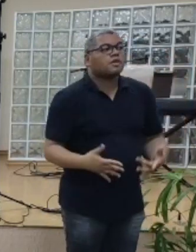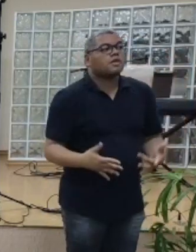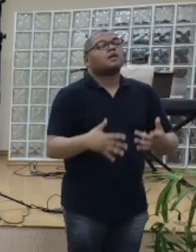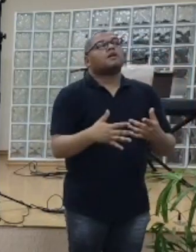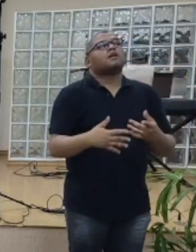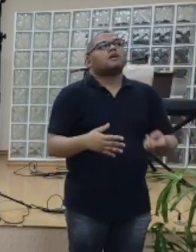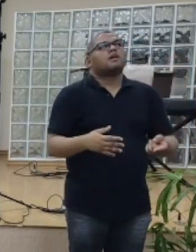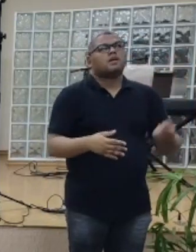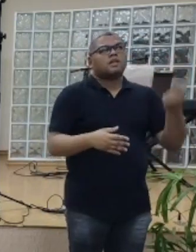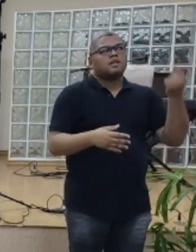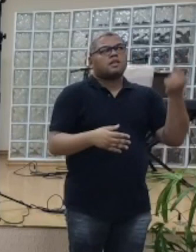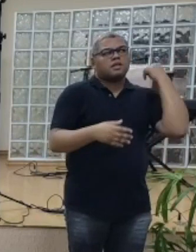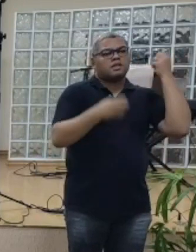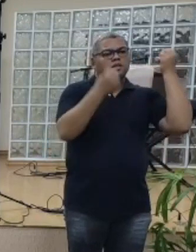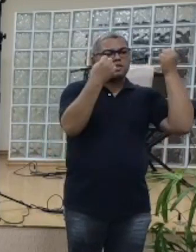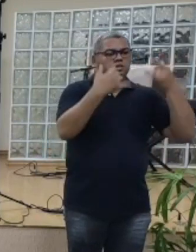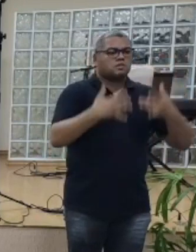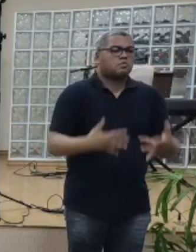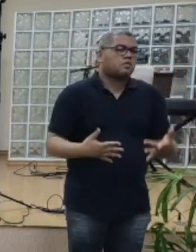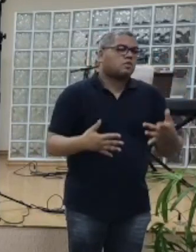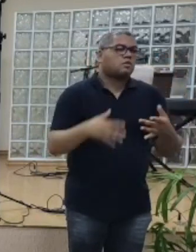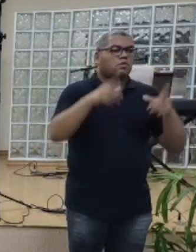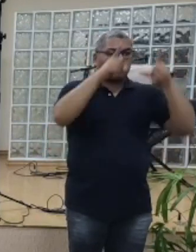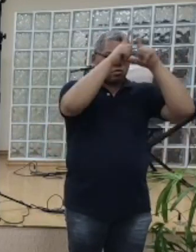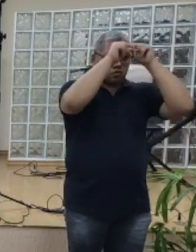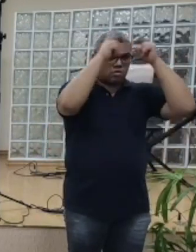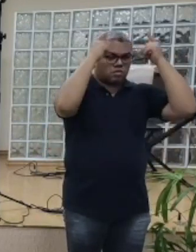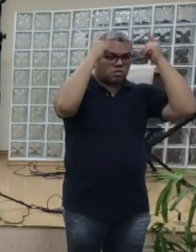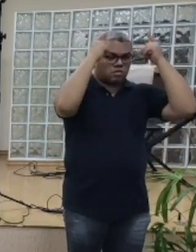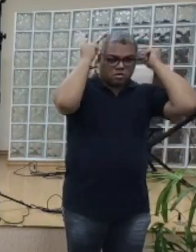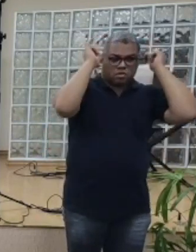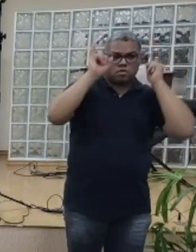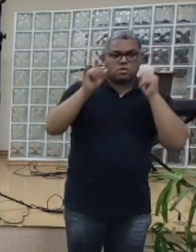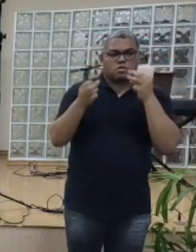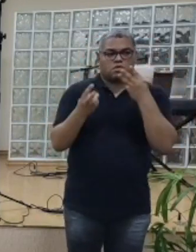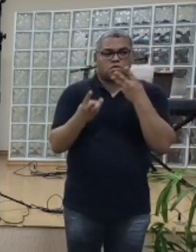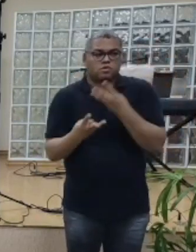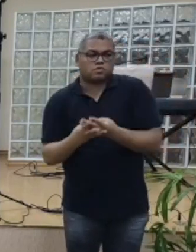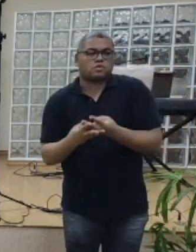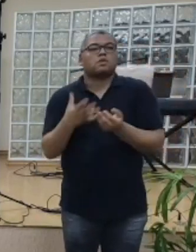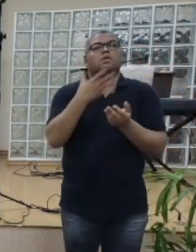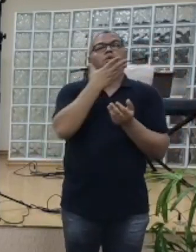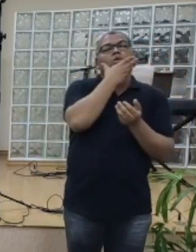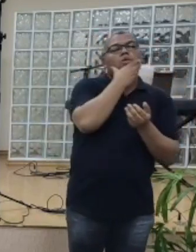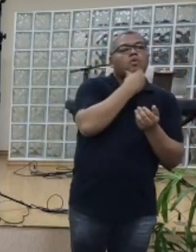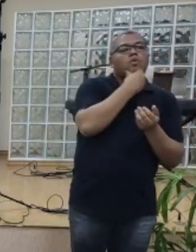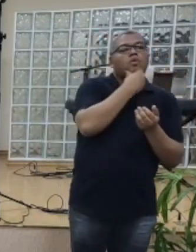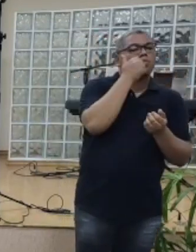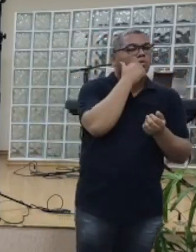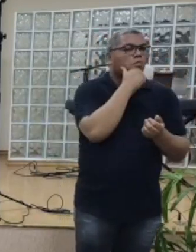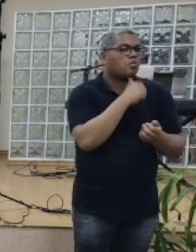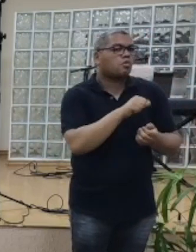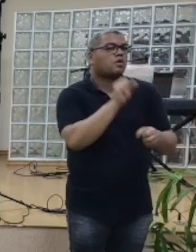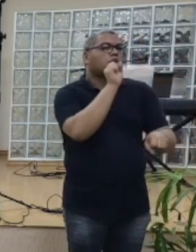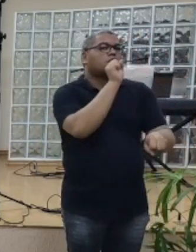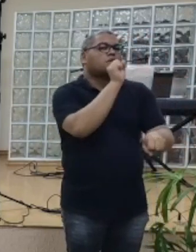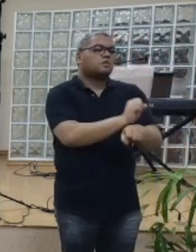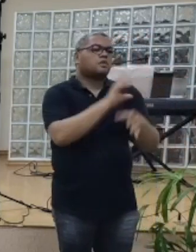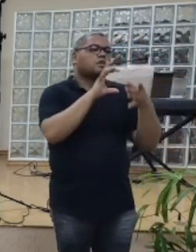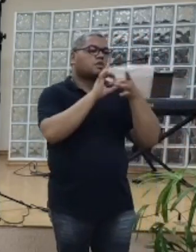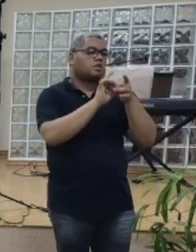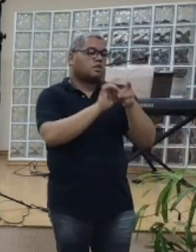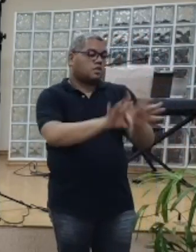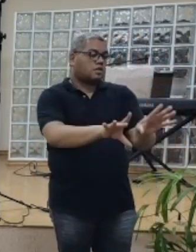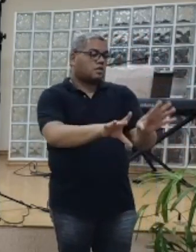versículos atrás, dizendo, não há grego nem judeu, não há homem nem mulher, não há escravo nem livre, porque todos são